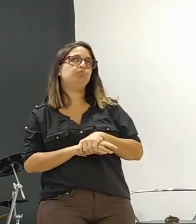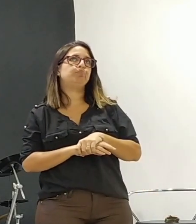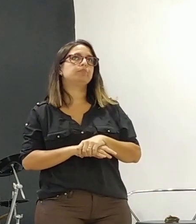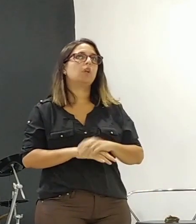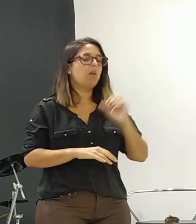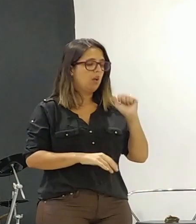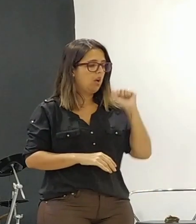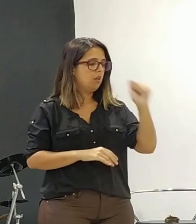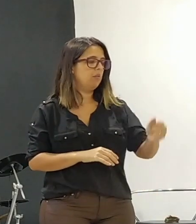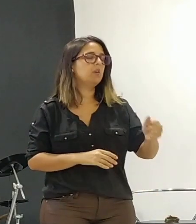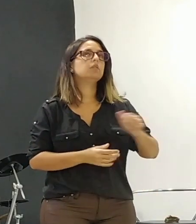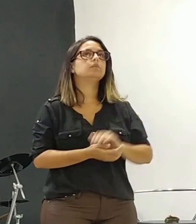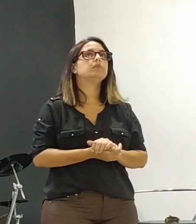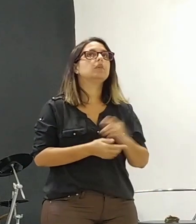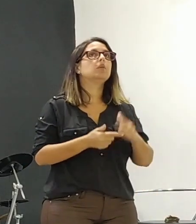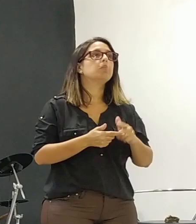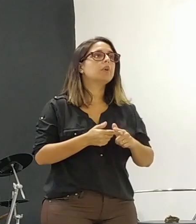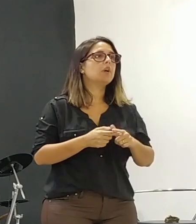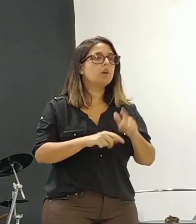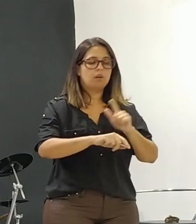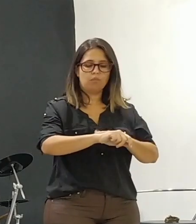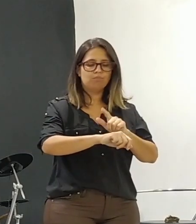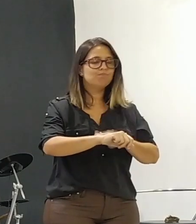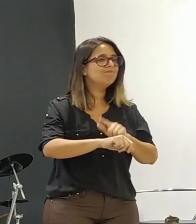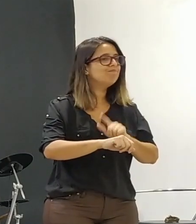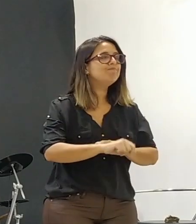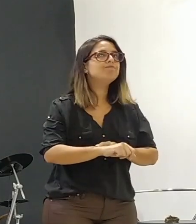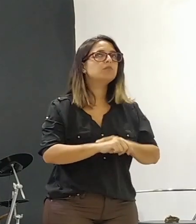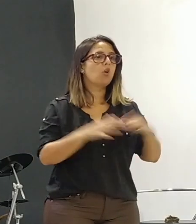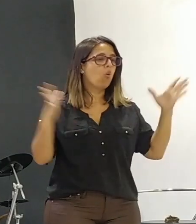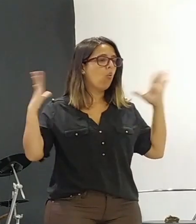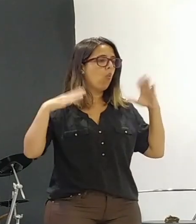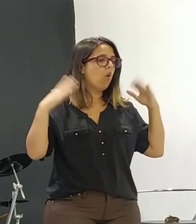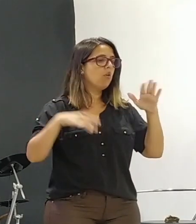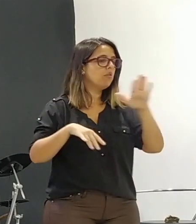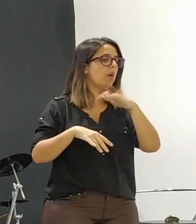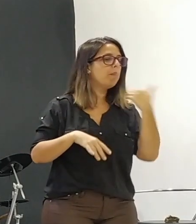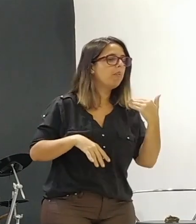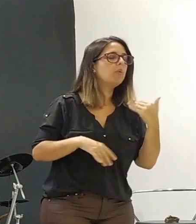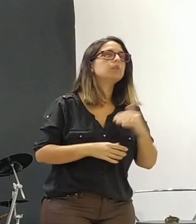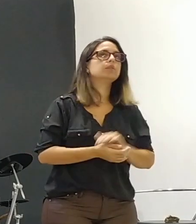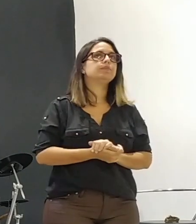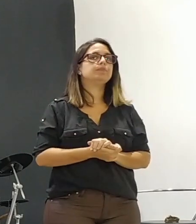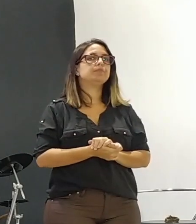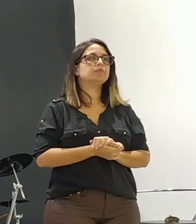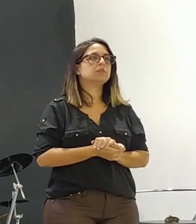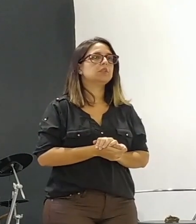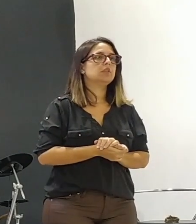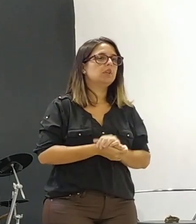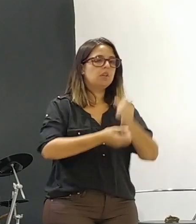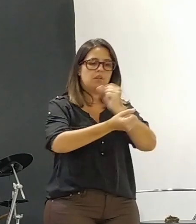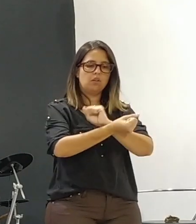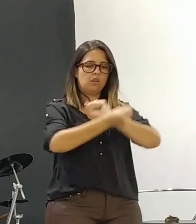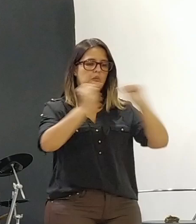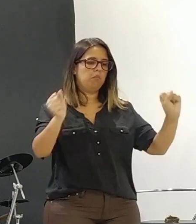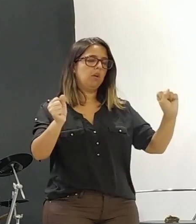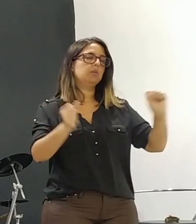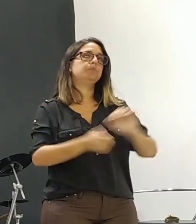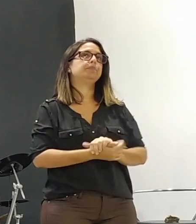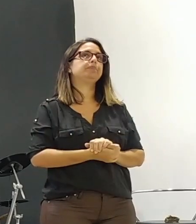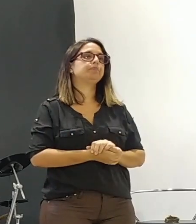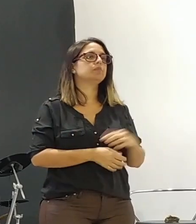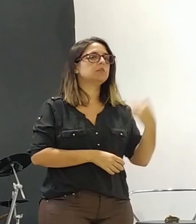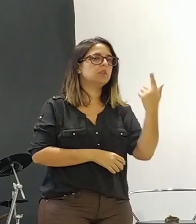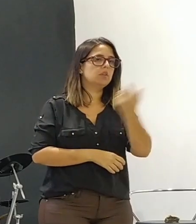o cajado na mão, porque a qualquer momento o anjo da morte passaria e eles seriam libertos, irmãos. E